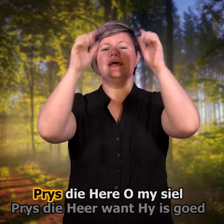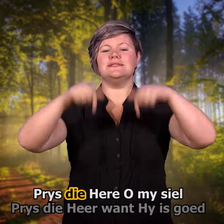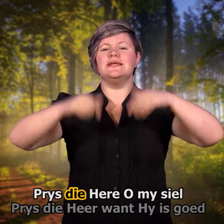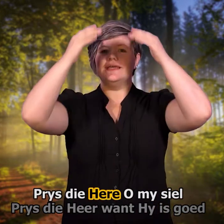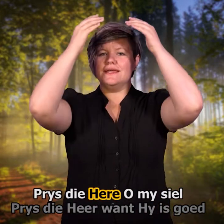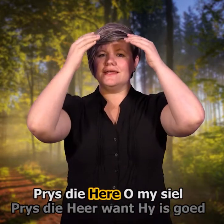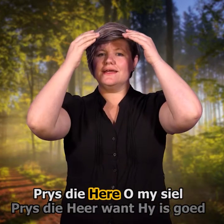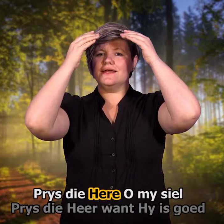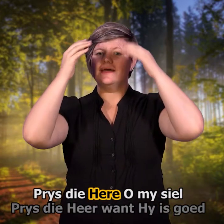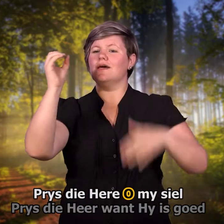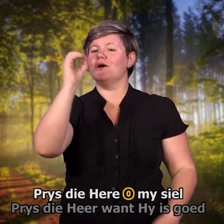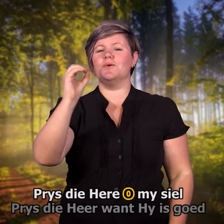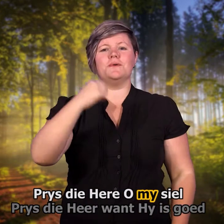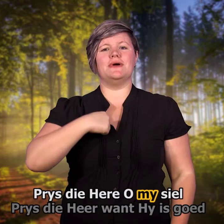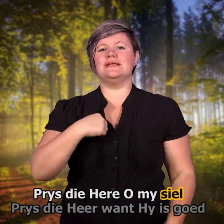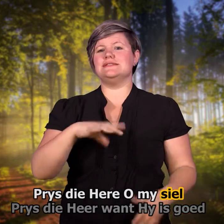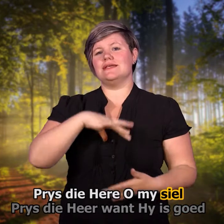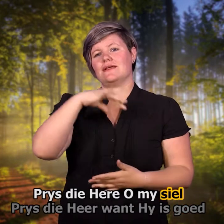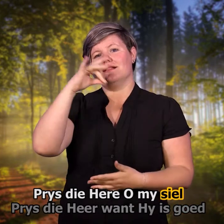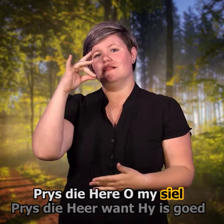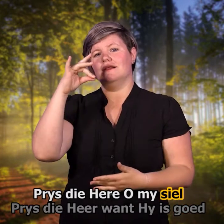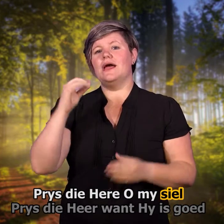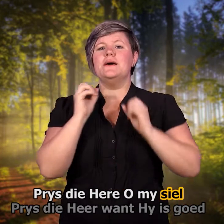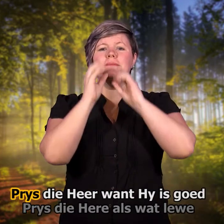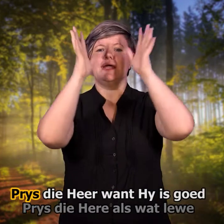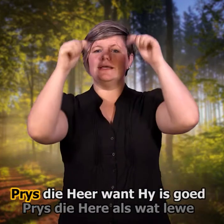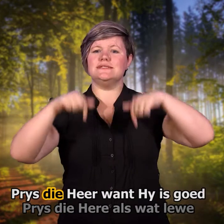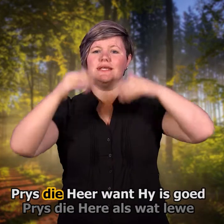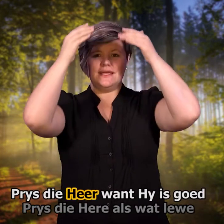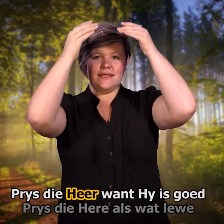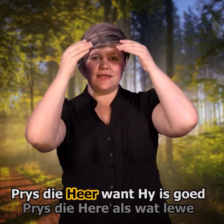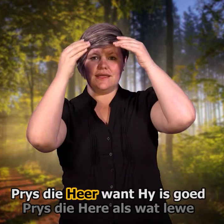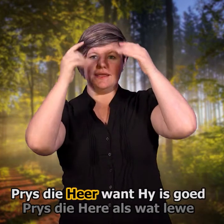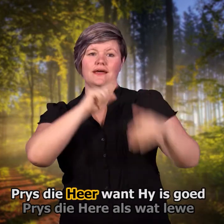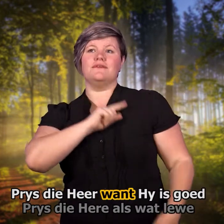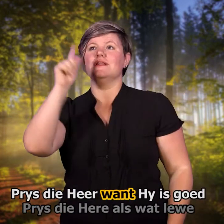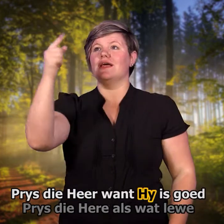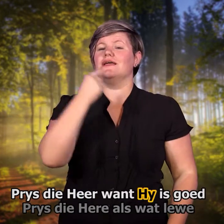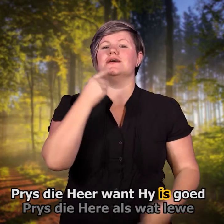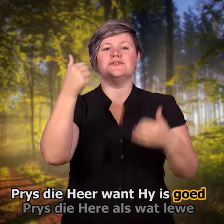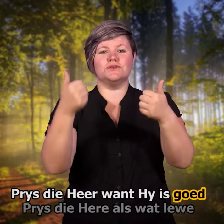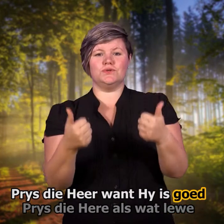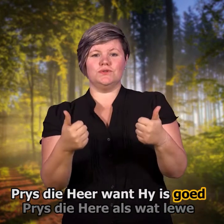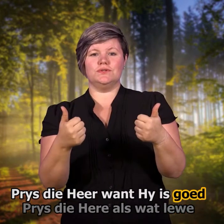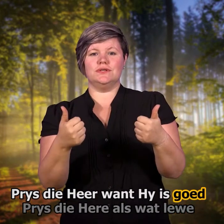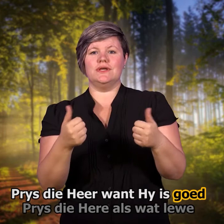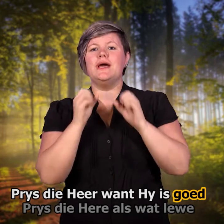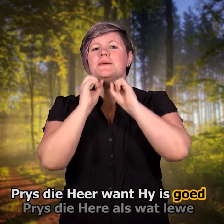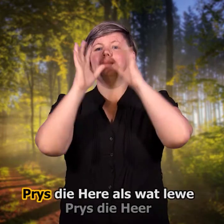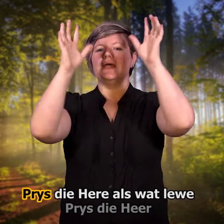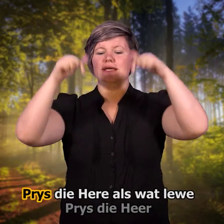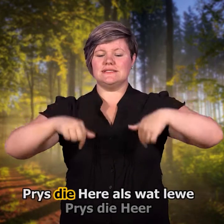Prijs die Heer, o my siel, prijs die Heer, want hy is goed.